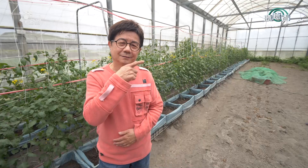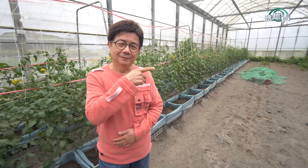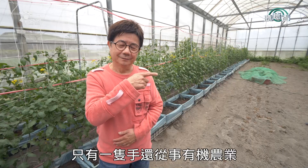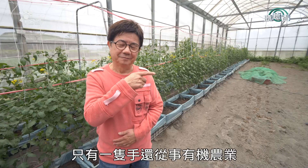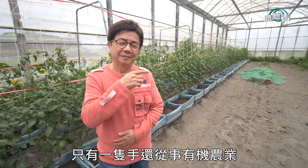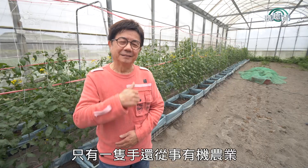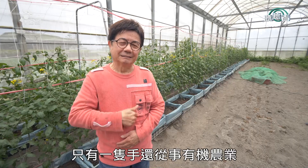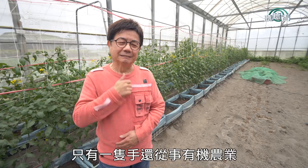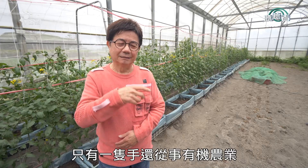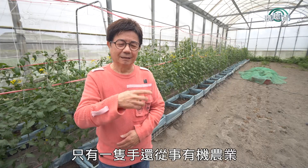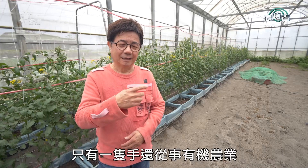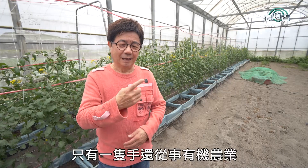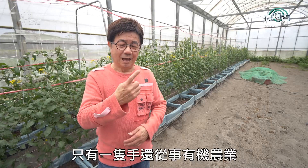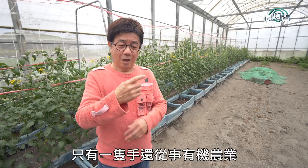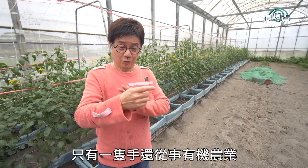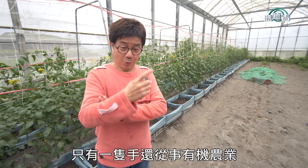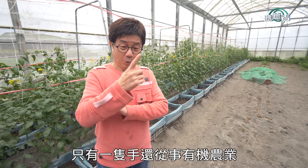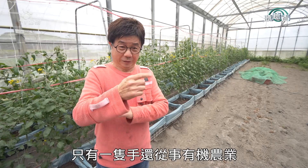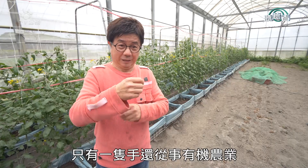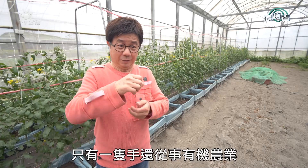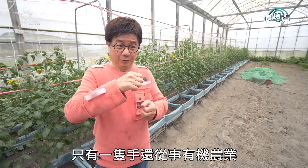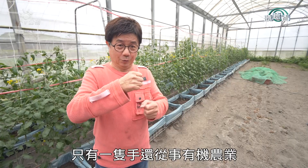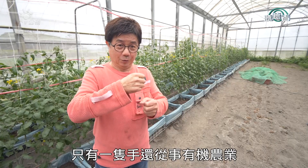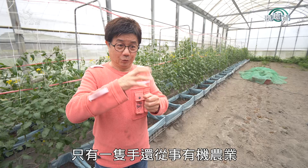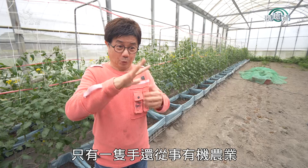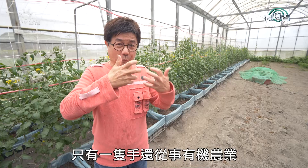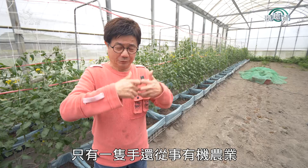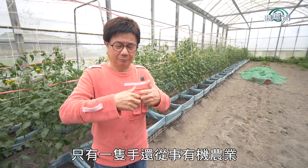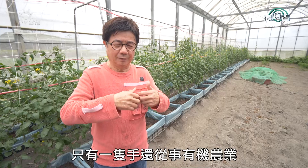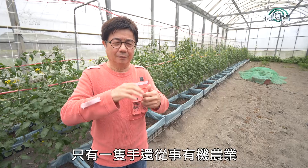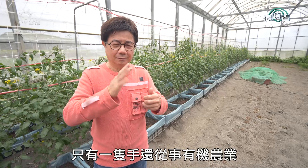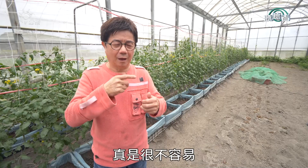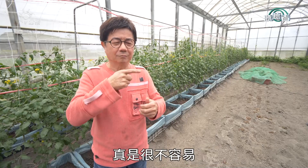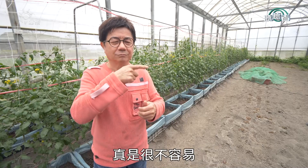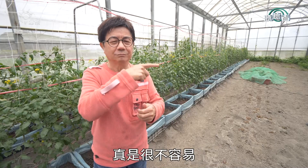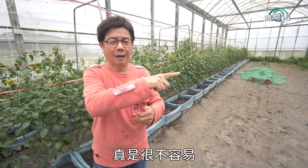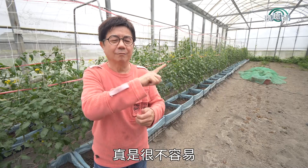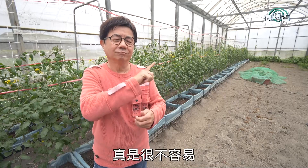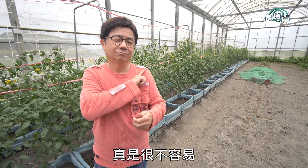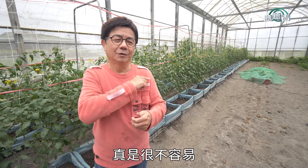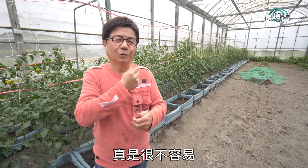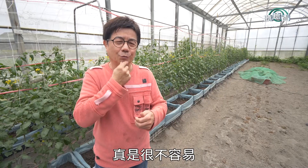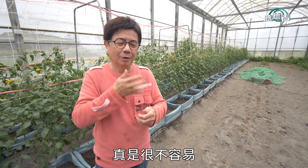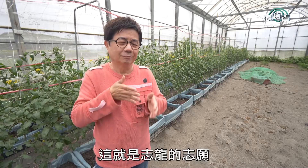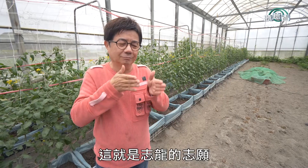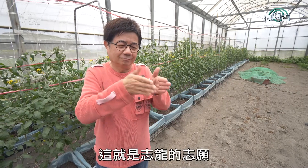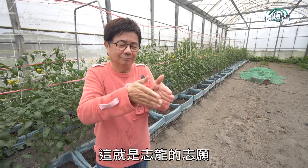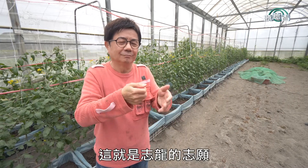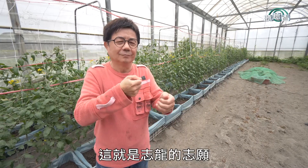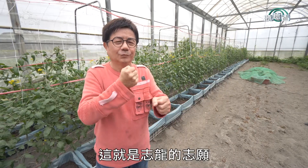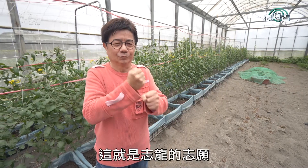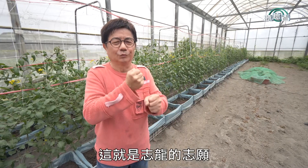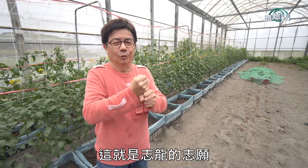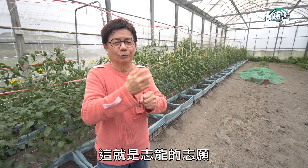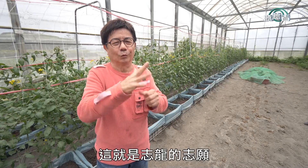哎，只有一只手啊，还从事有机农业，真是很不容易啊。这就是志龙的志